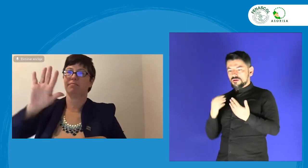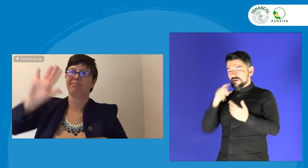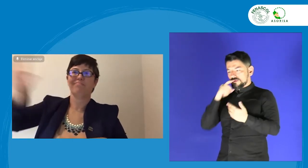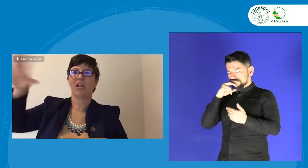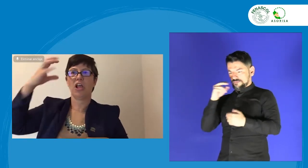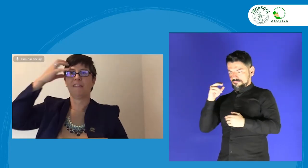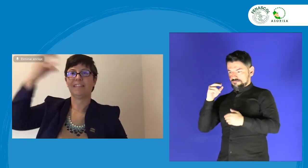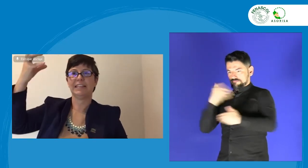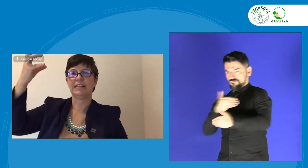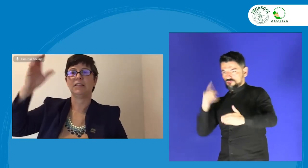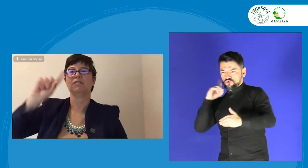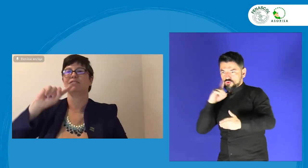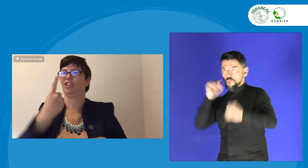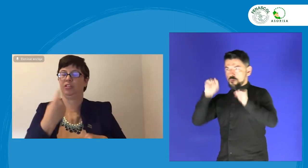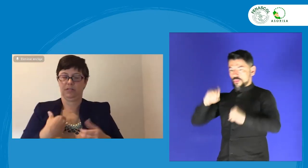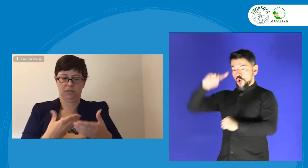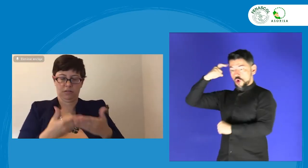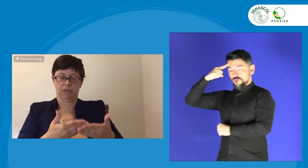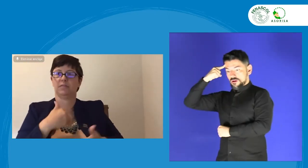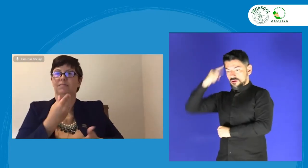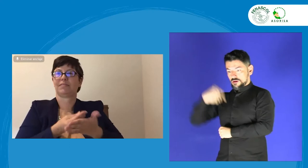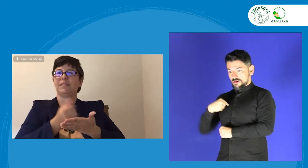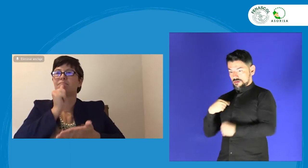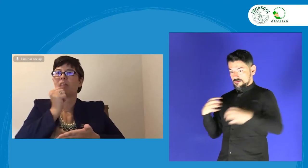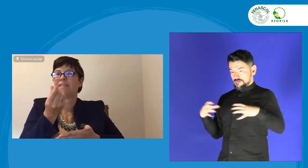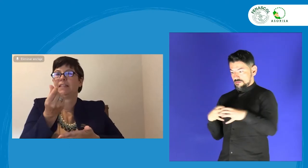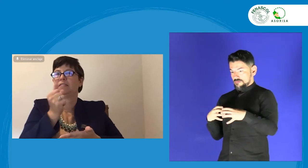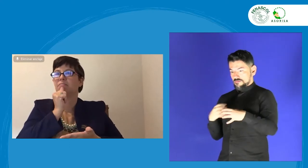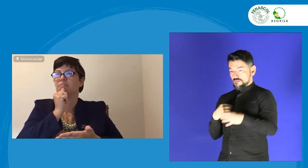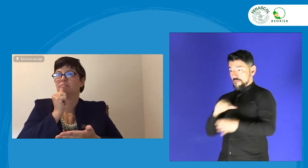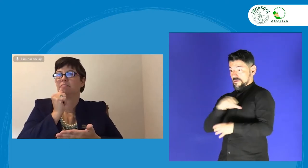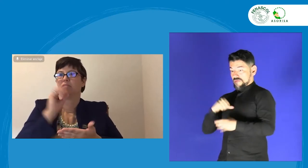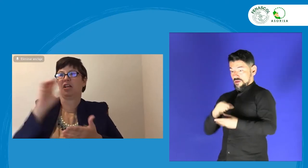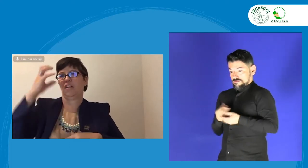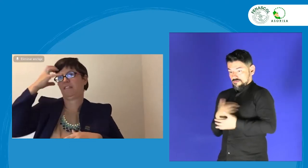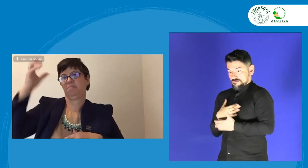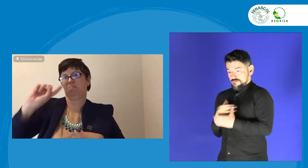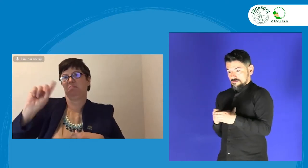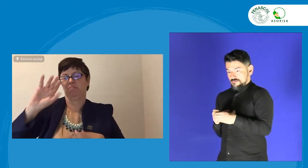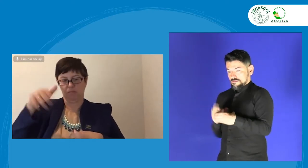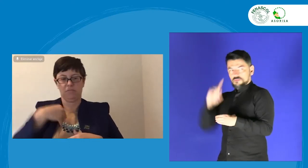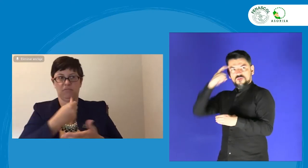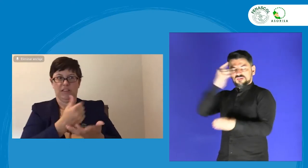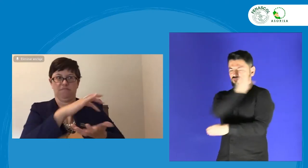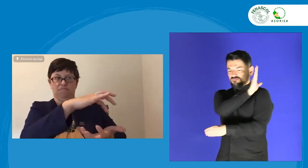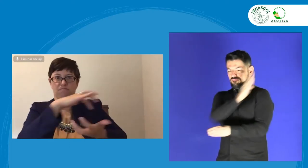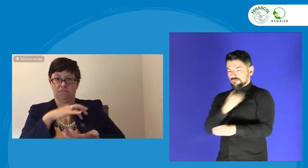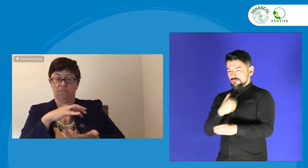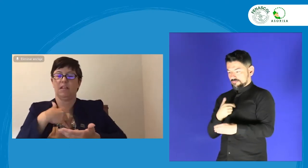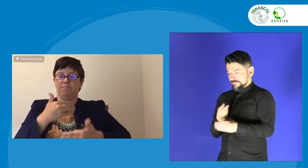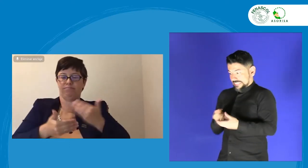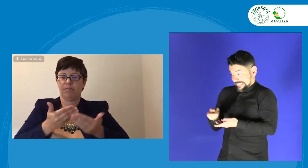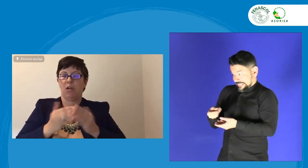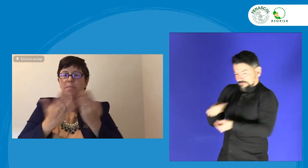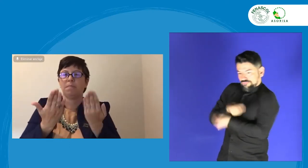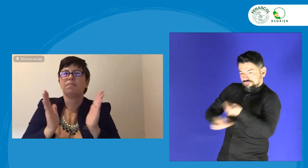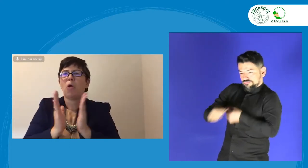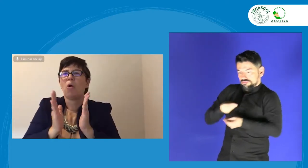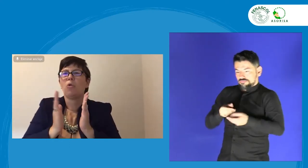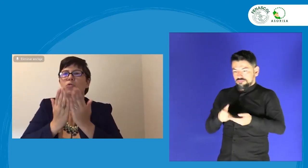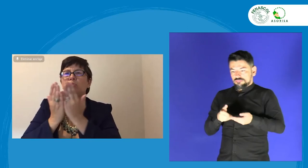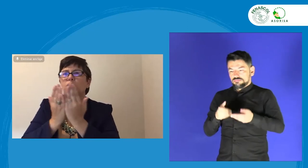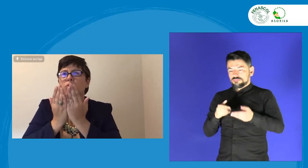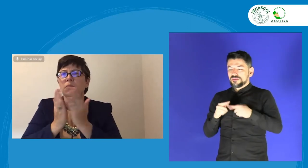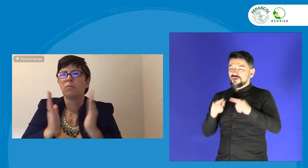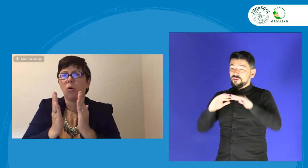diferentes entidades. ¿De qué se trató la situación en ese momento? El ver que al no tener fondos